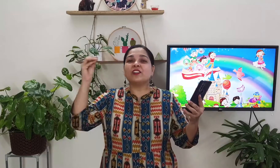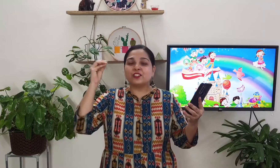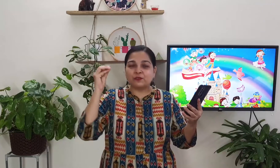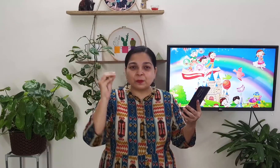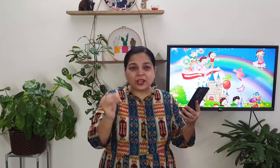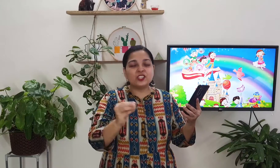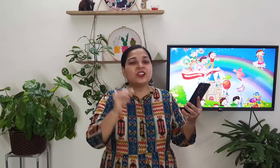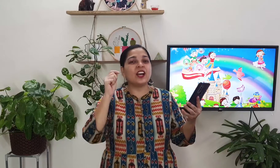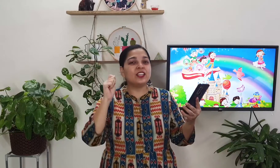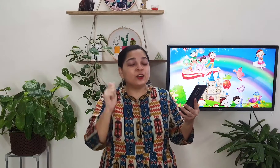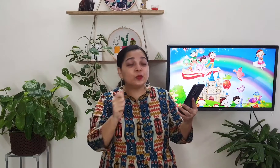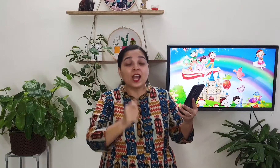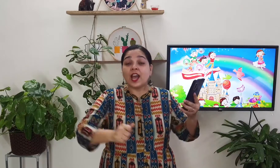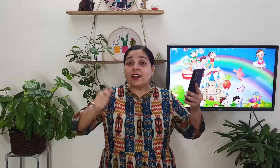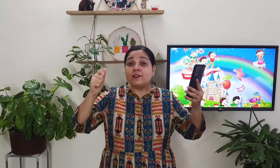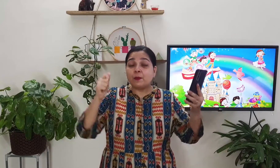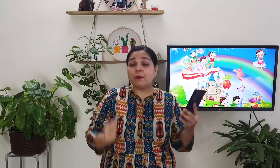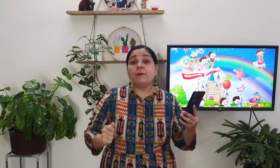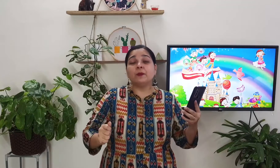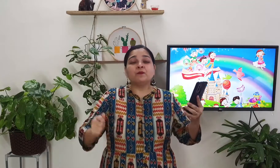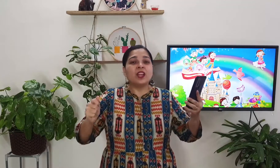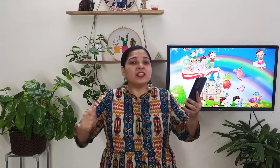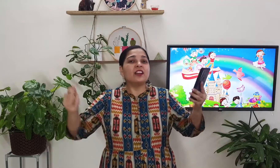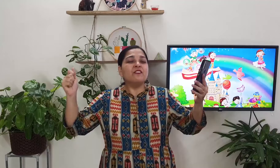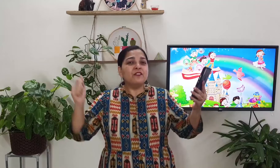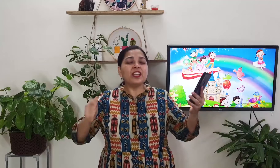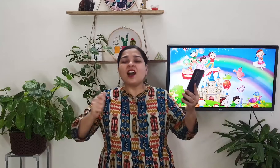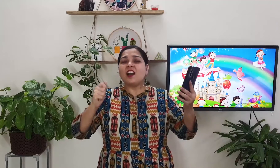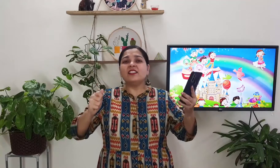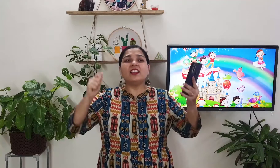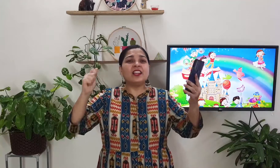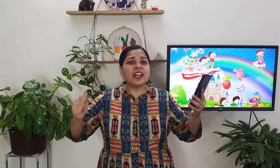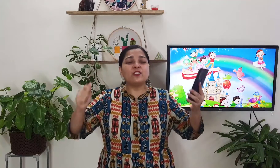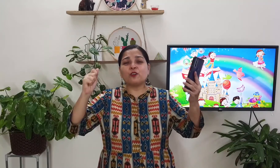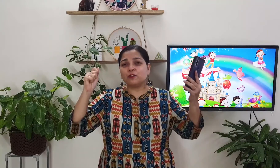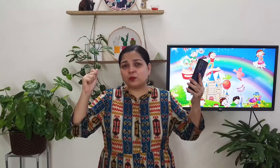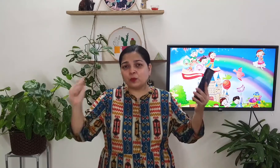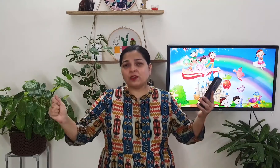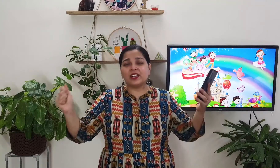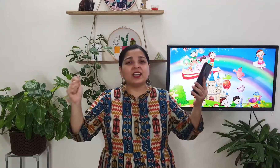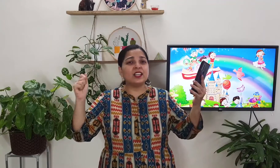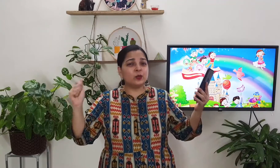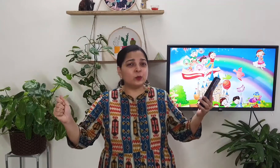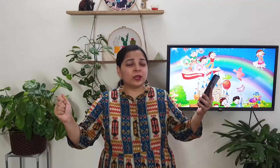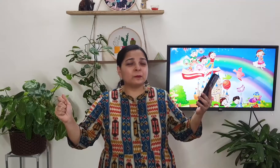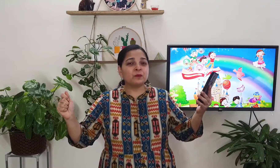அதிகாரமும் உண்டு. ஓகே, நீங்கள் இயேசுவின் பெயரை பயன்படுத்தும் போது நிச்சயமாக ஒரு மாற்றம் இருக்கும்.